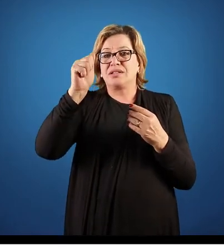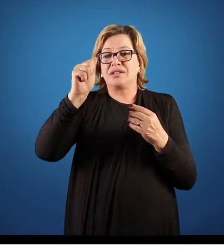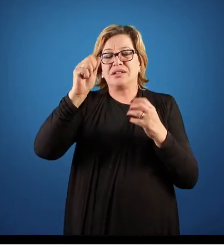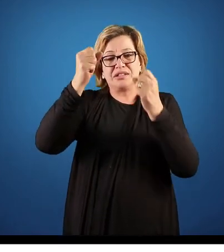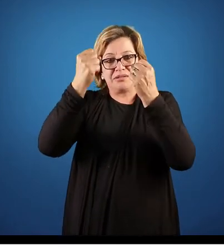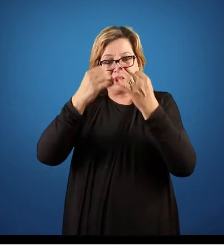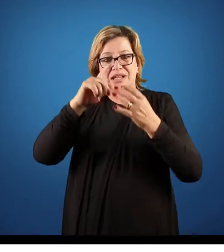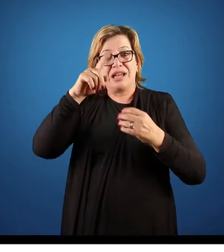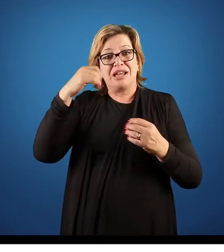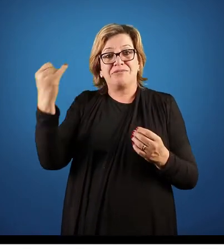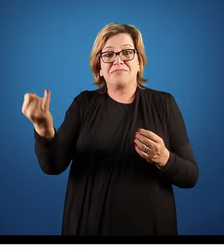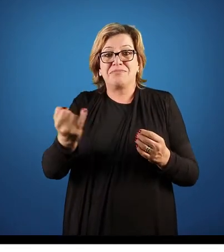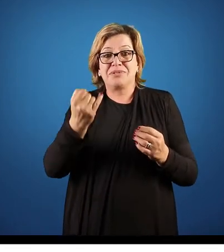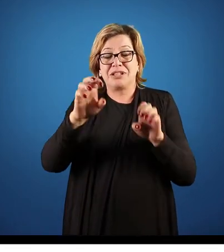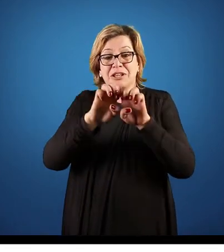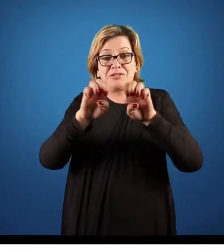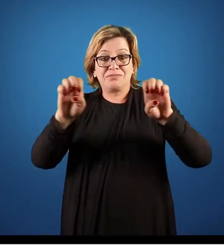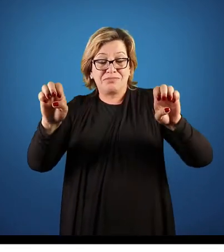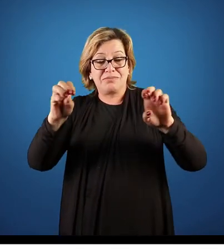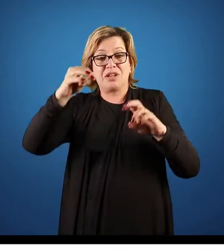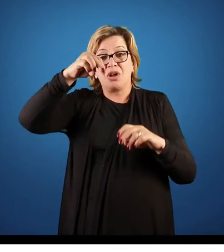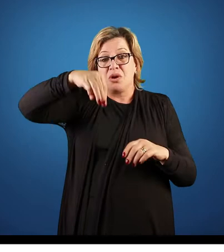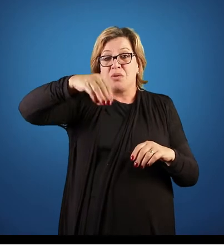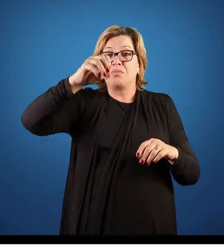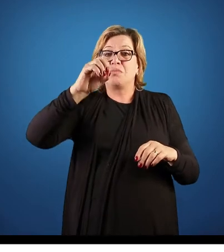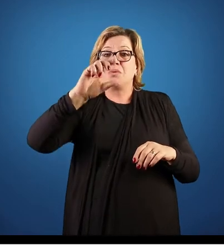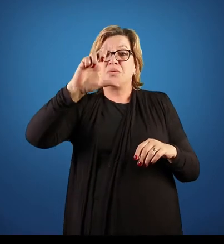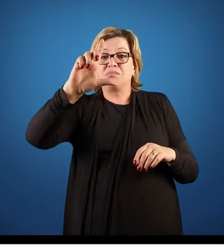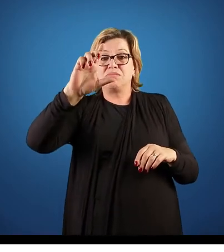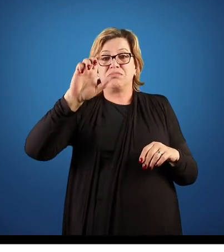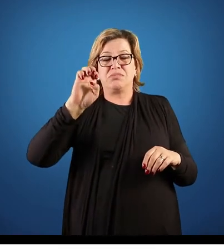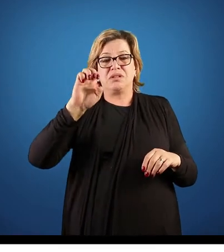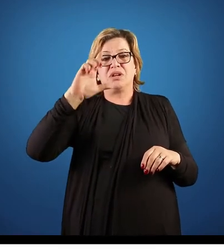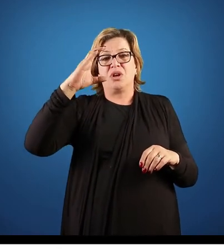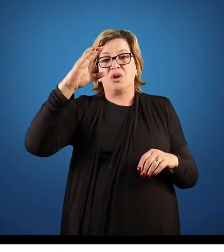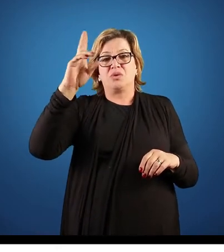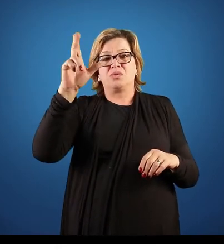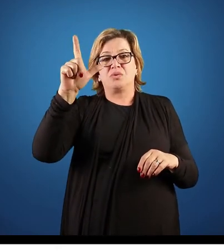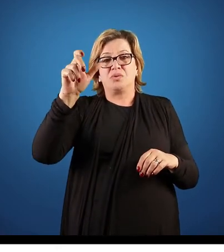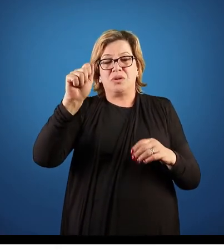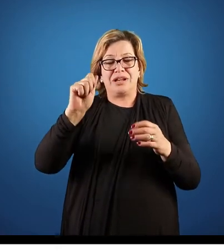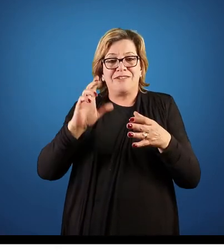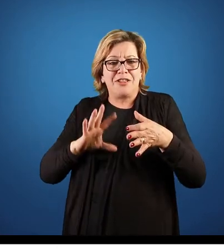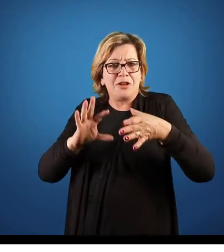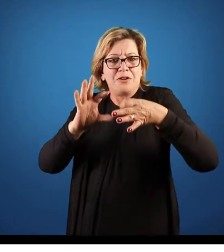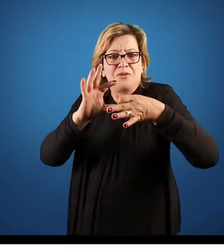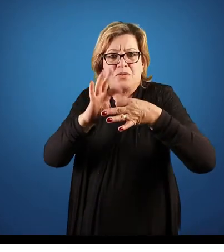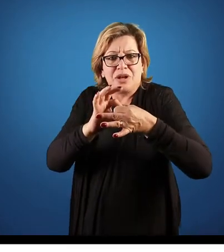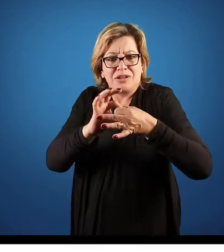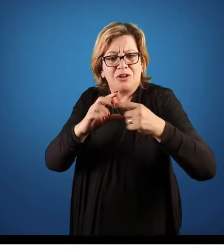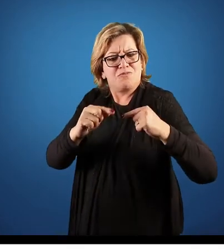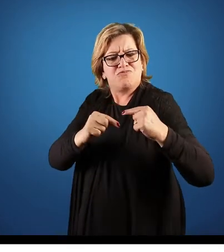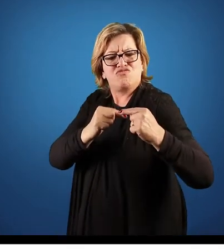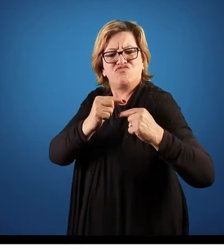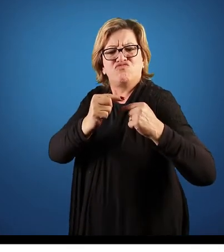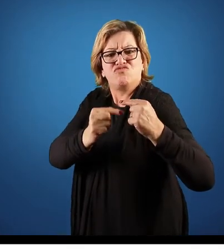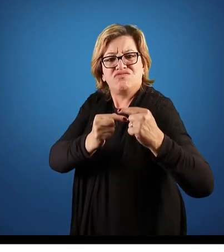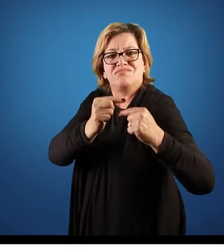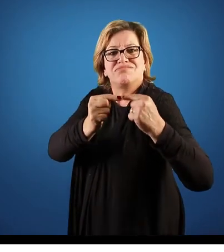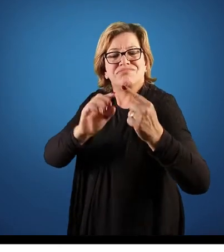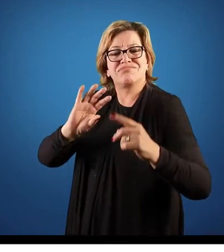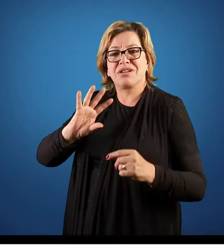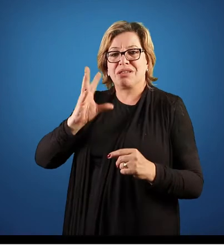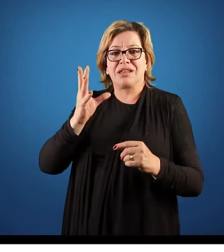que uma coisa se interliga com a outra e faça com que as coisas andem não uma coisa paraná outra pelo contrário é preciso